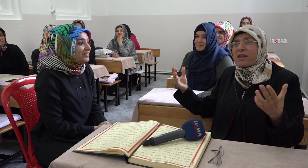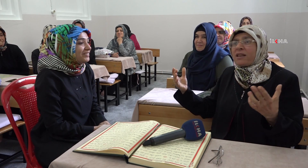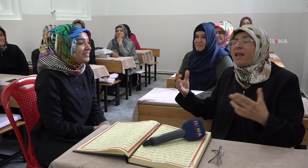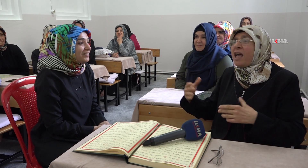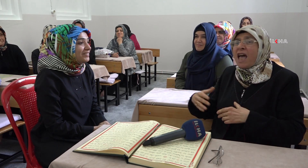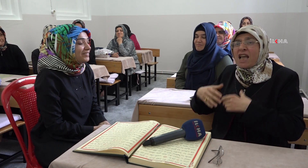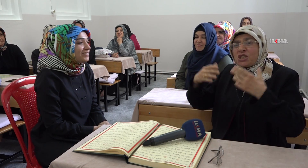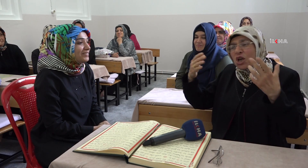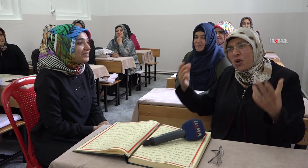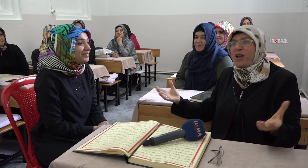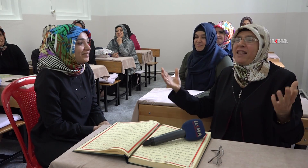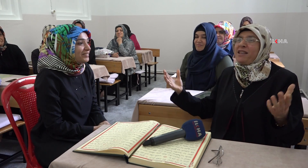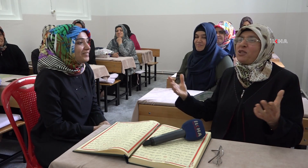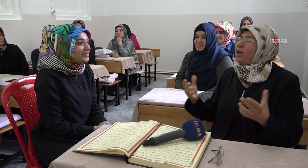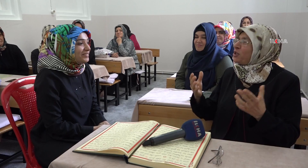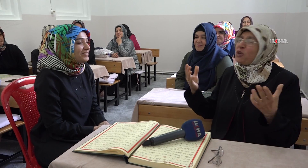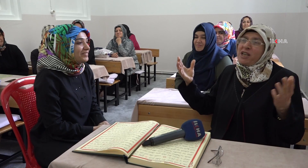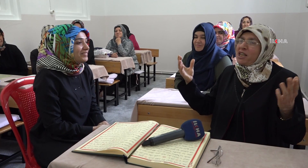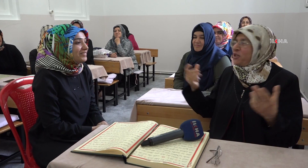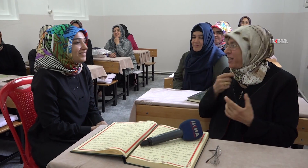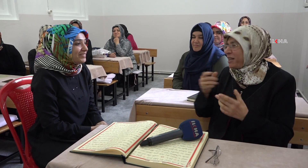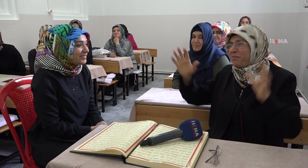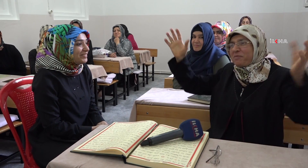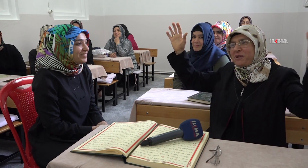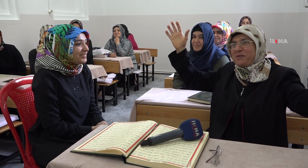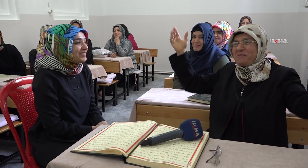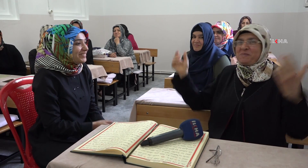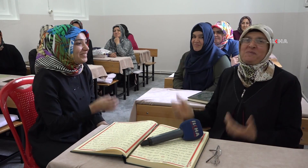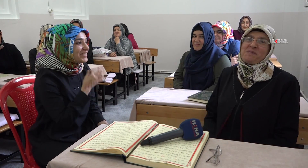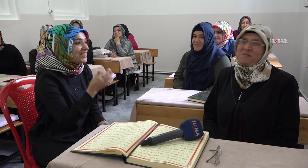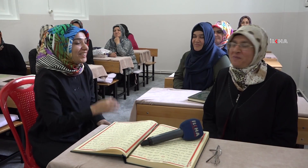öğretti. Her şeyi öğrendim. Çok çekildim. Biz teşekkür ederiz. Kur'an öğreniyoruz ve